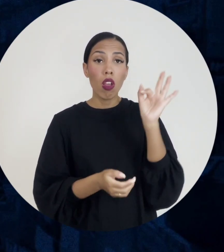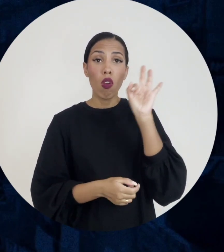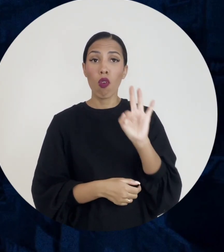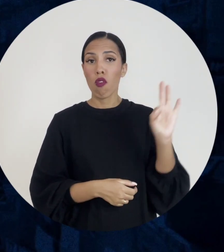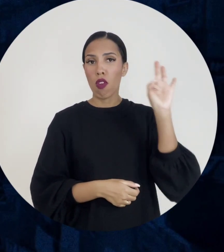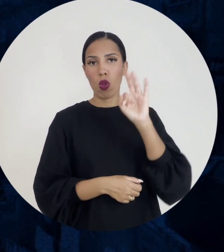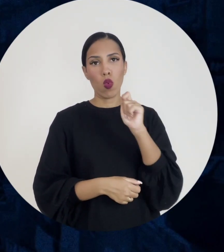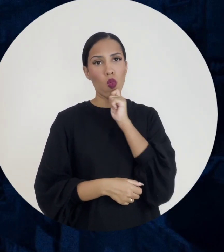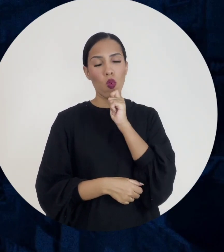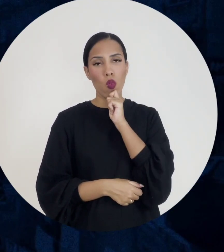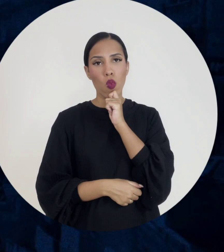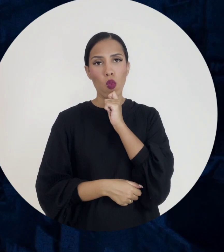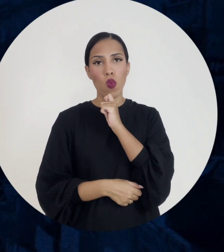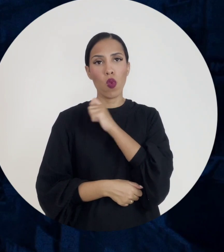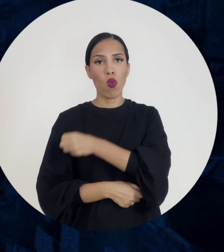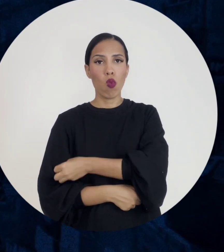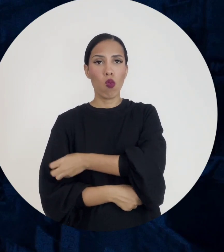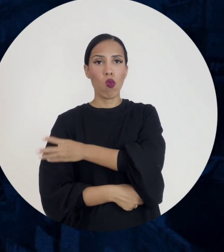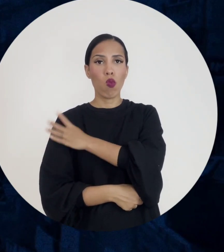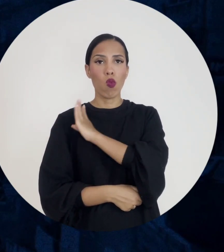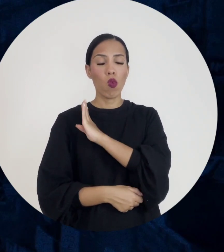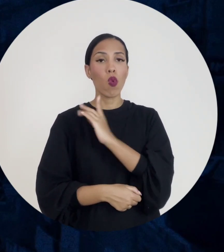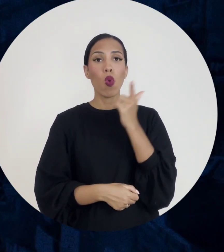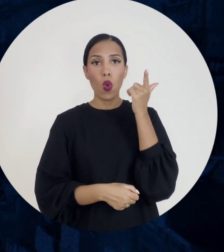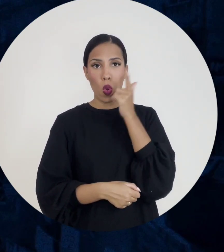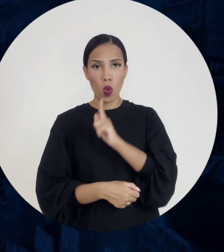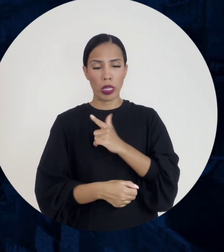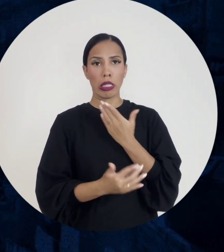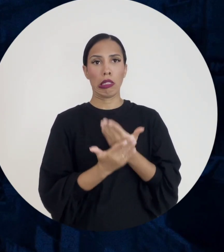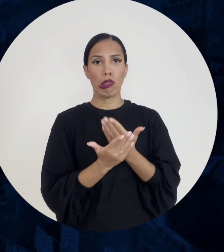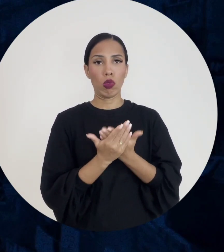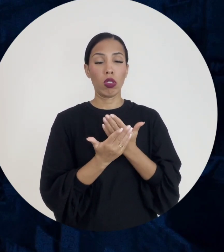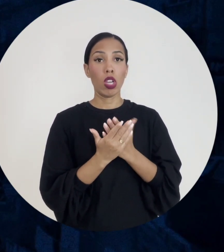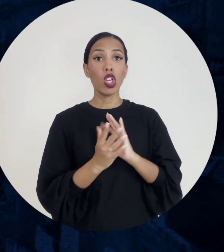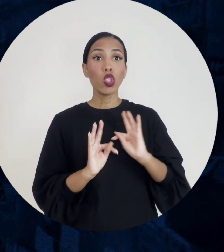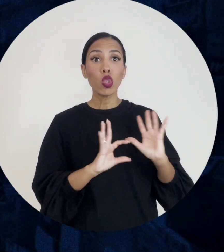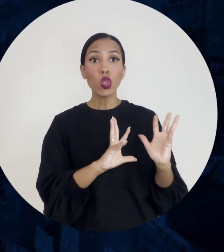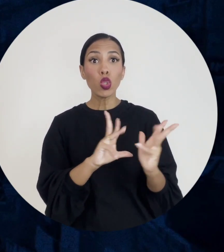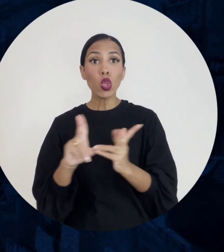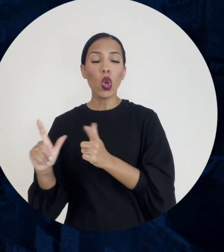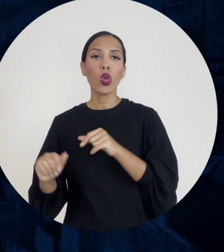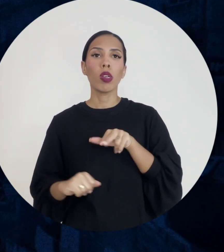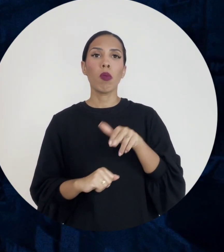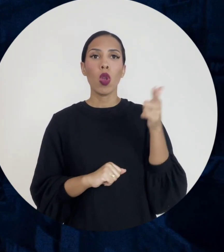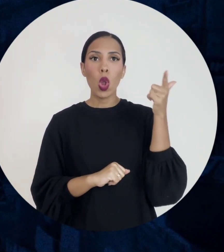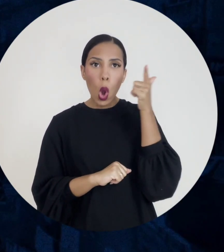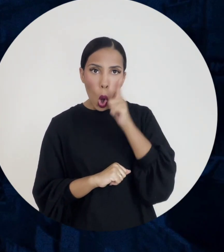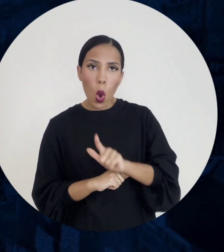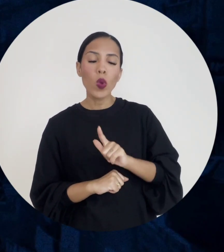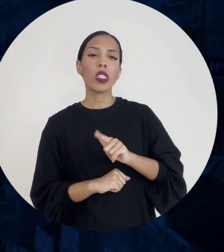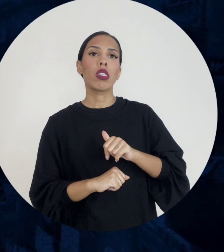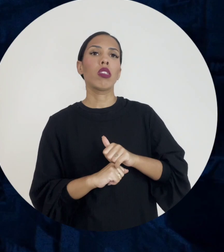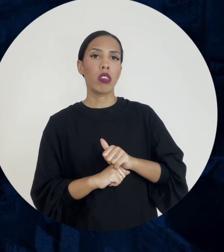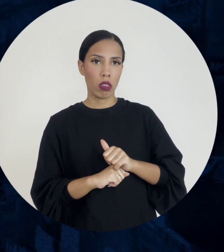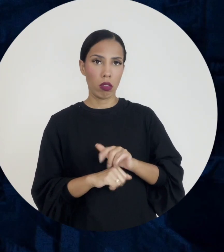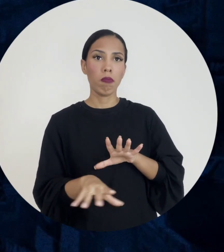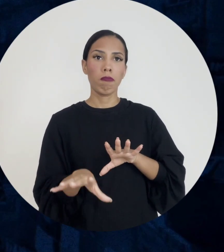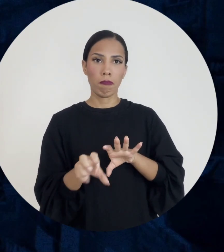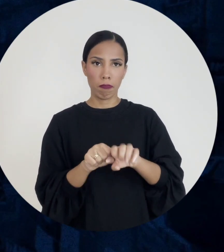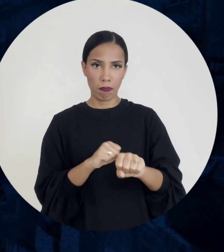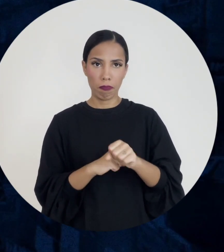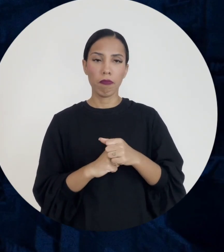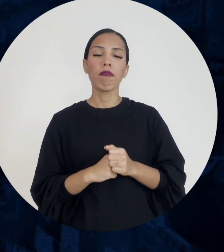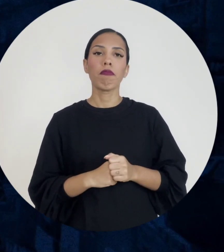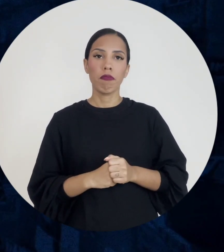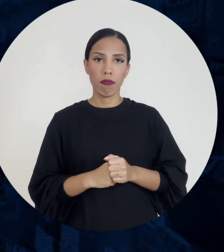mais prolongado, Conseguiu né? seguir um pouco à frente. Foi, exatamente. Terminei o primeiro grau. Nossa, minha mãe ficou